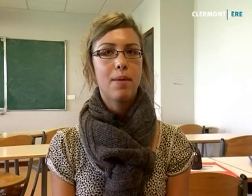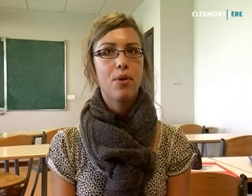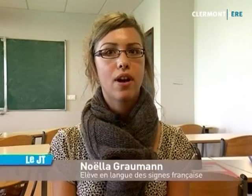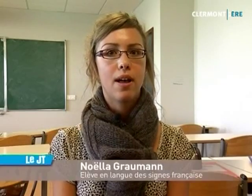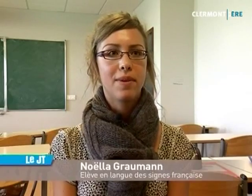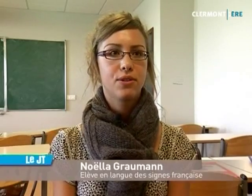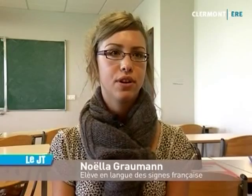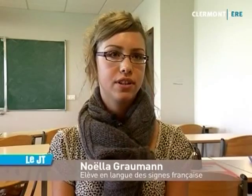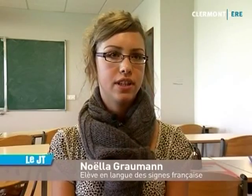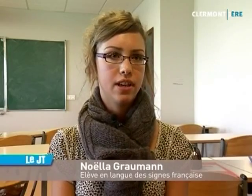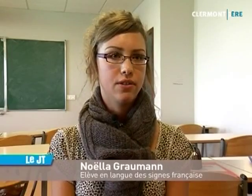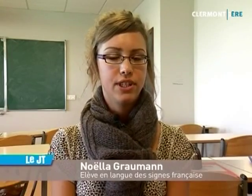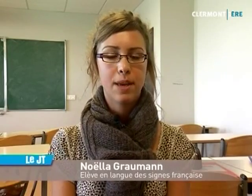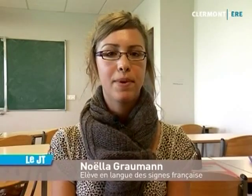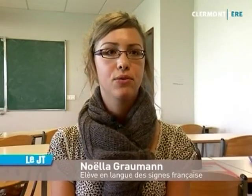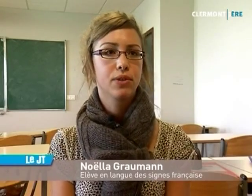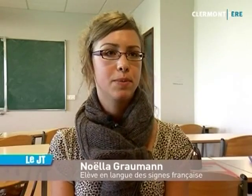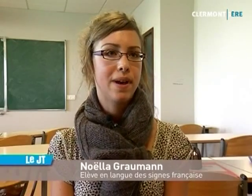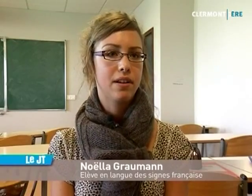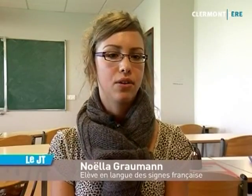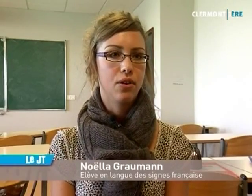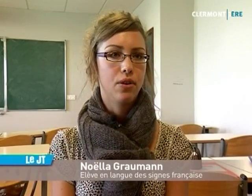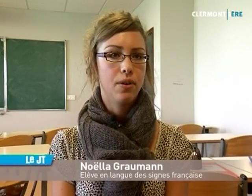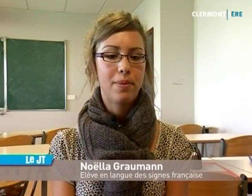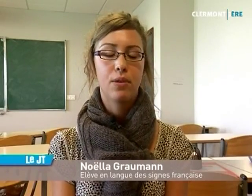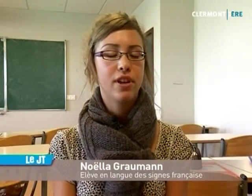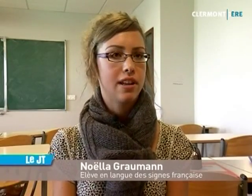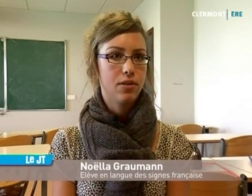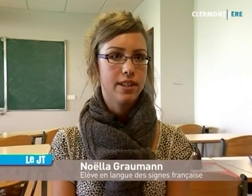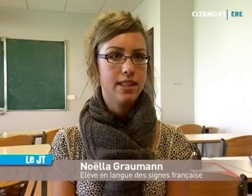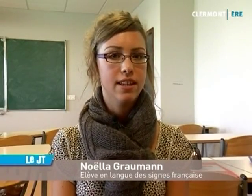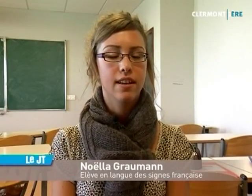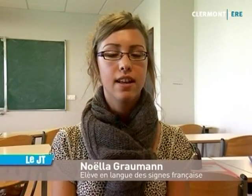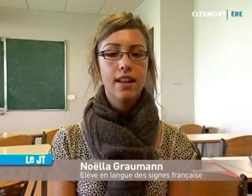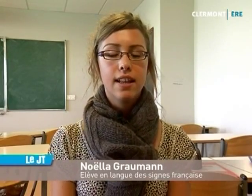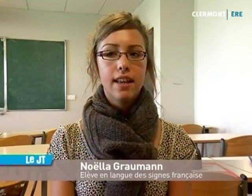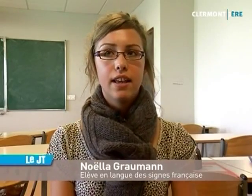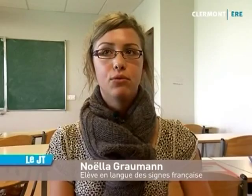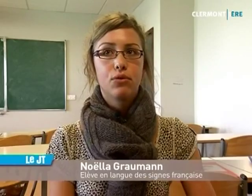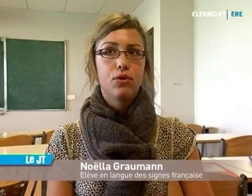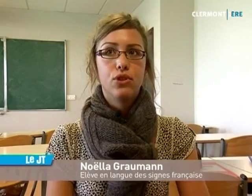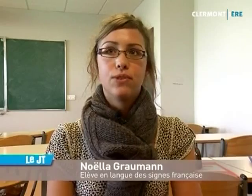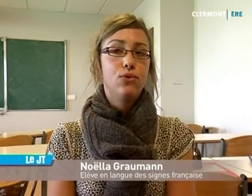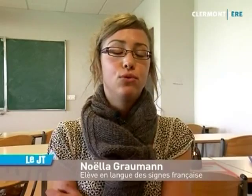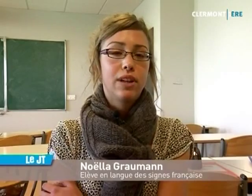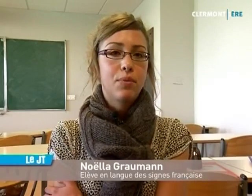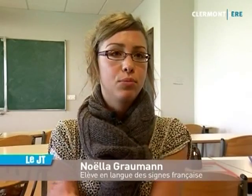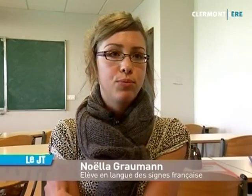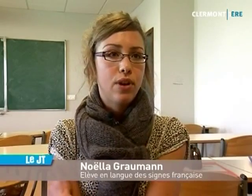rapport à ma soeur qui est handicapée, qui parle par le moyen de langue des signes, j'ai voulu l'apprendre pour pouvoir